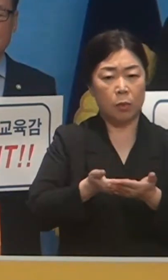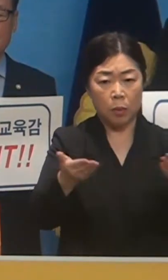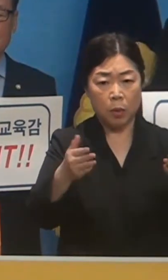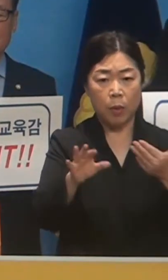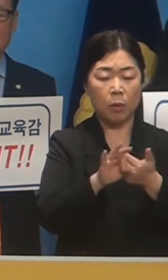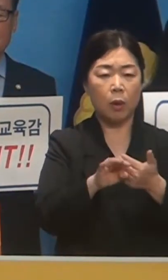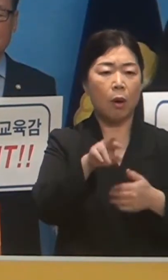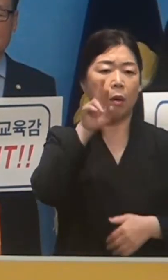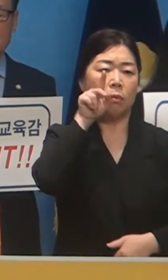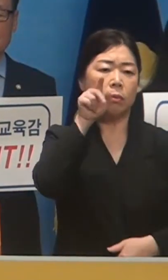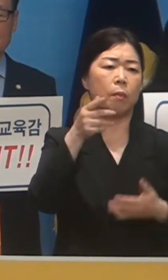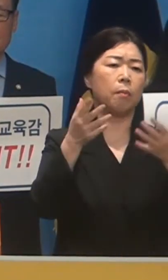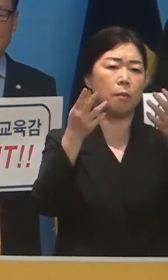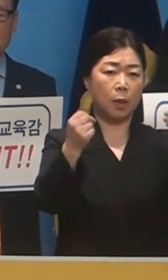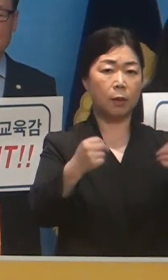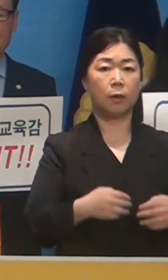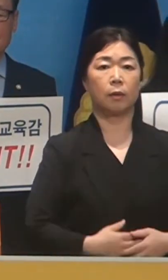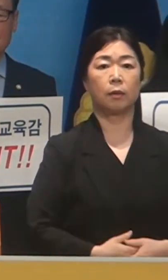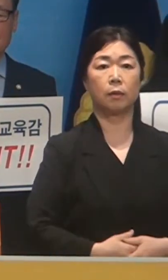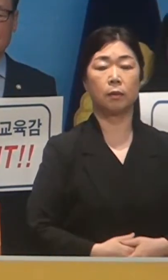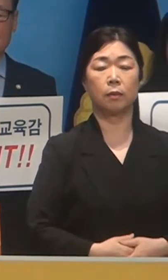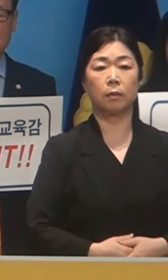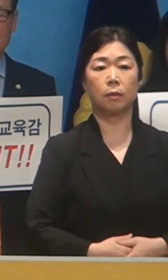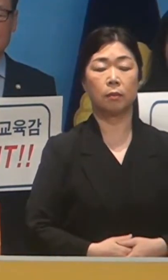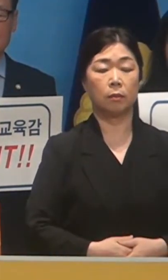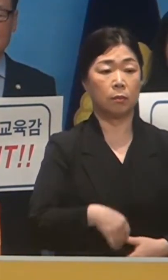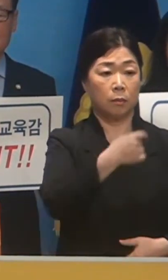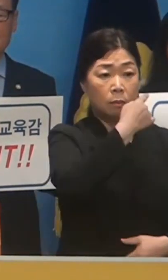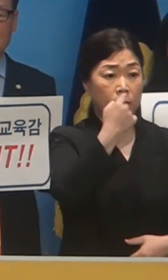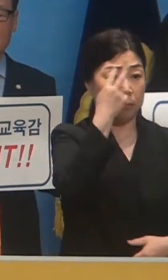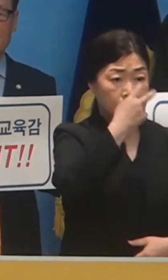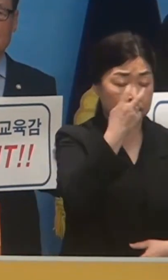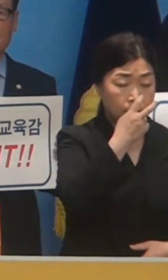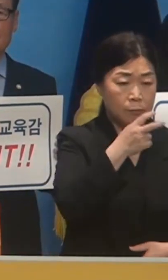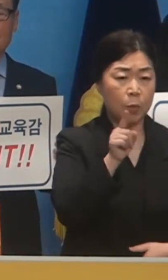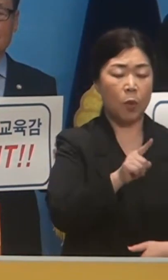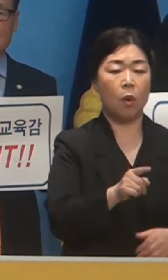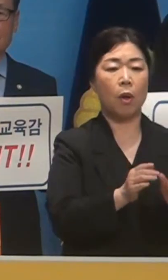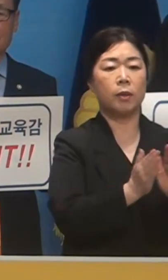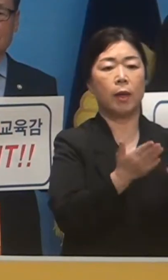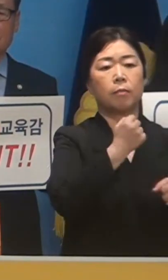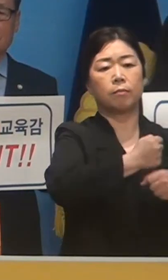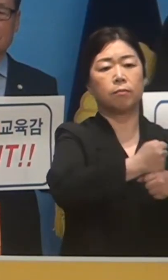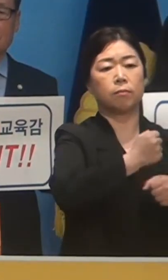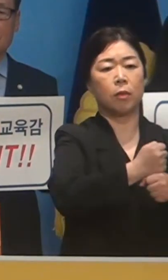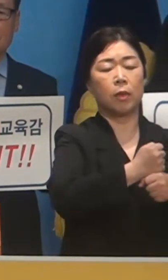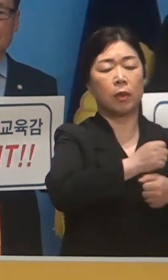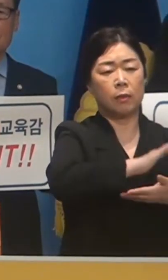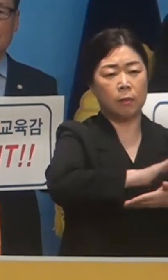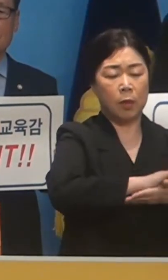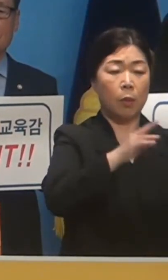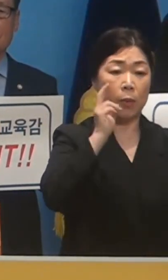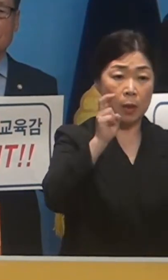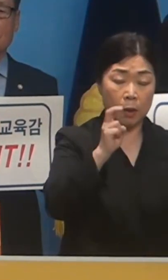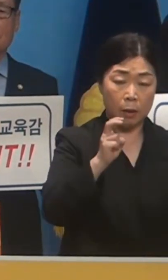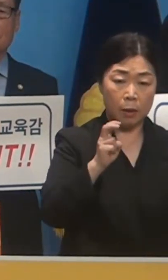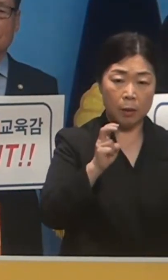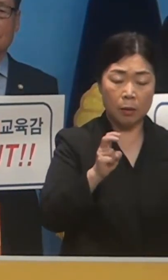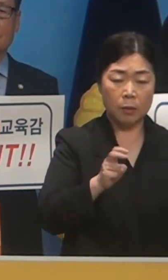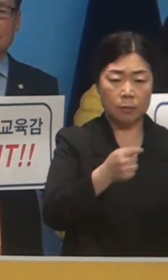심각한 오류가 있었습니다. 검정 심사는 출판사가 교과서 검정 기준에